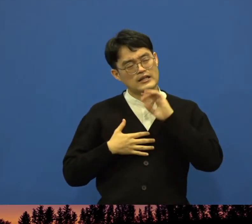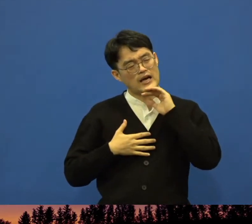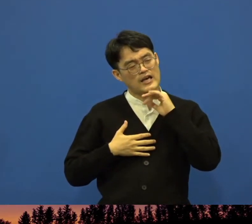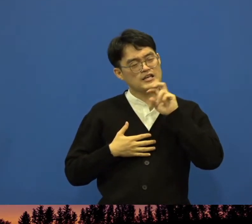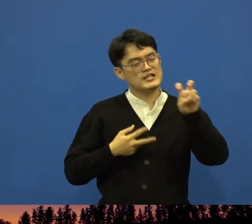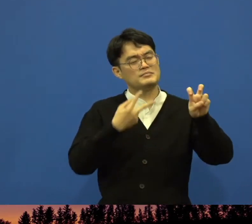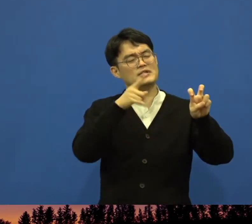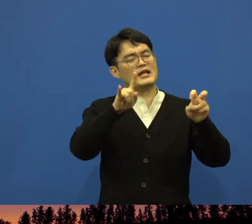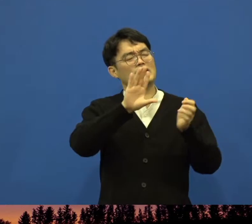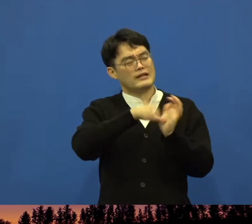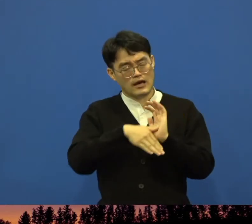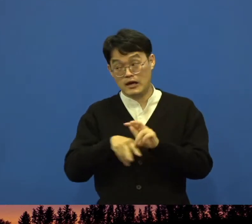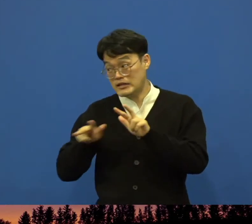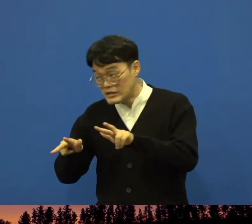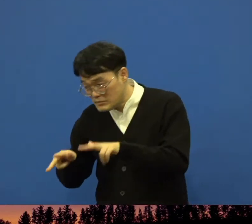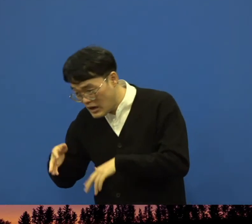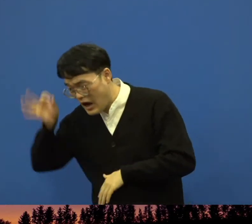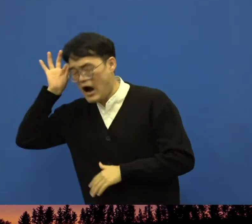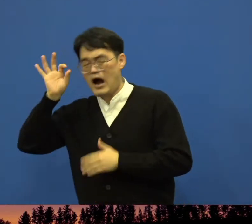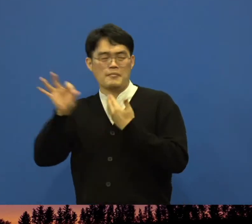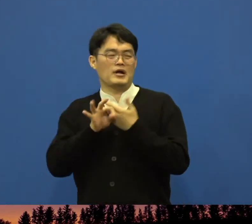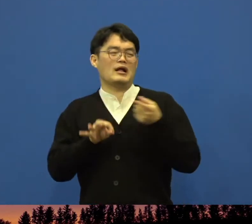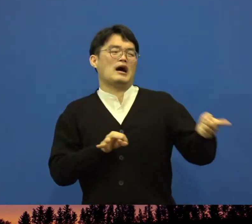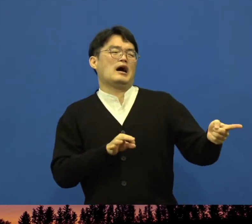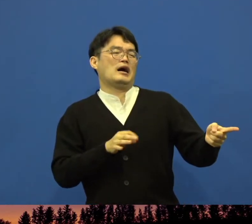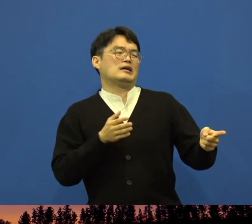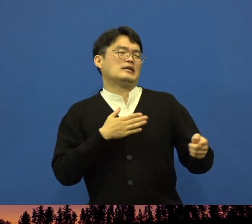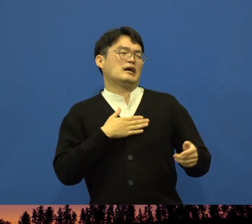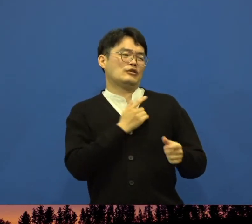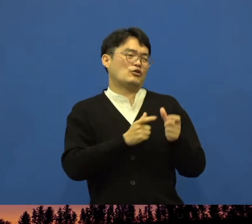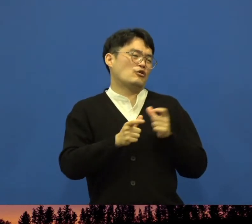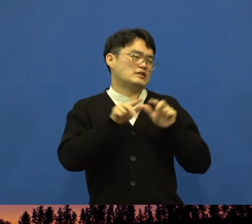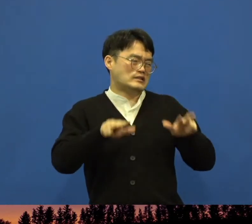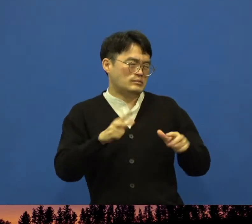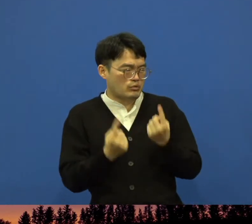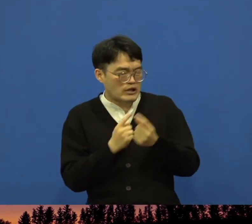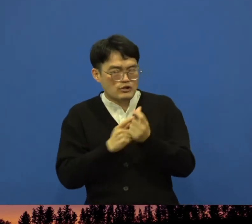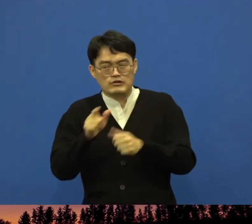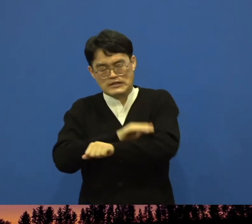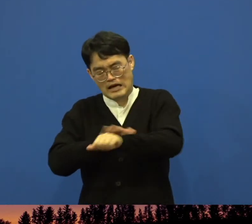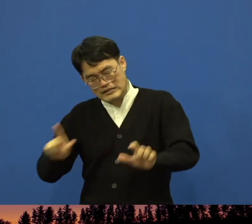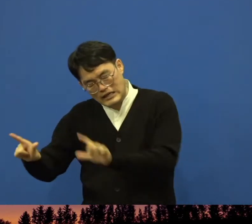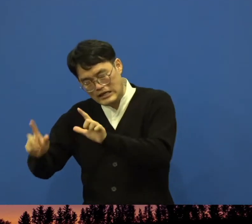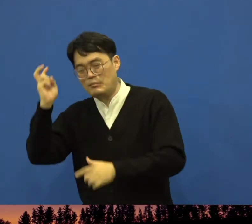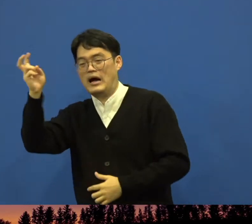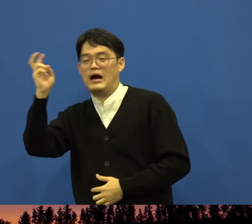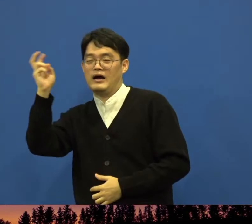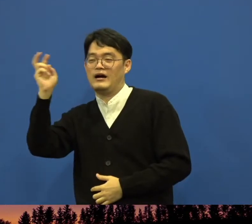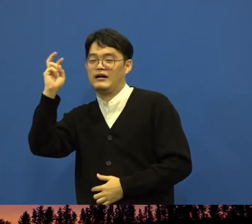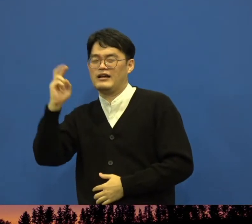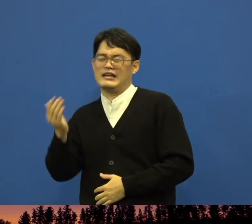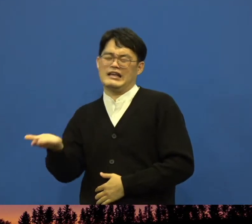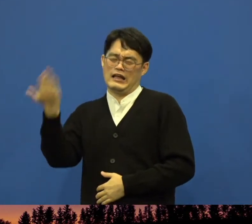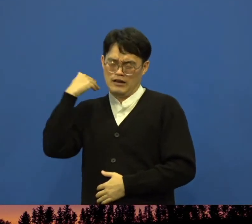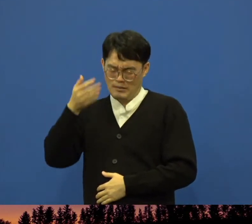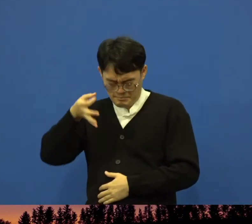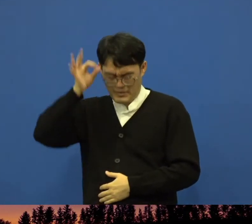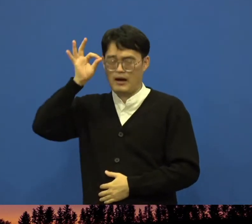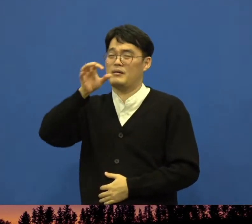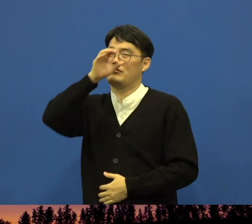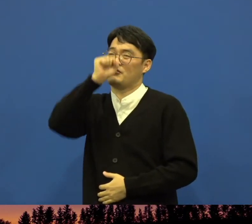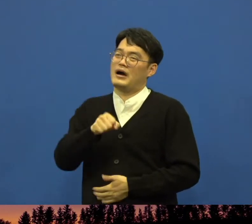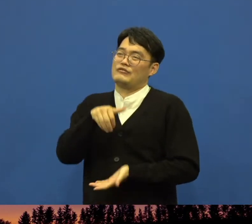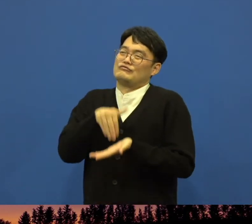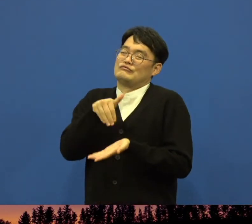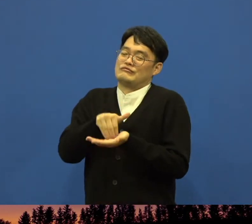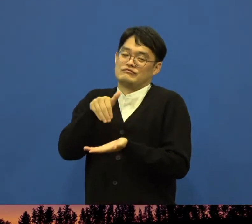인생은 달라졌을 때 30대 때 내가 그것만 깨달았어도 내 인생은 달라졌을 때 이게 진짜